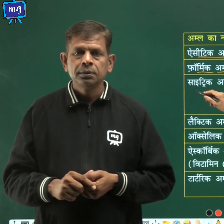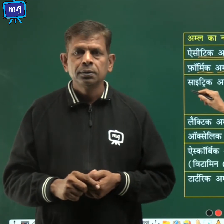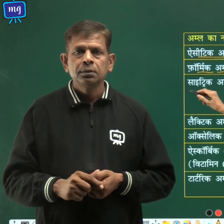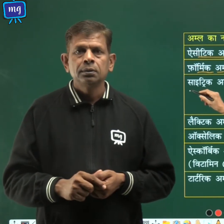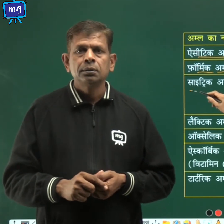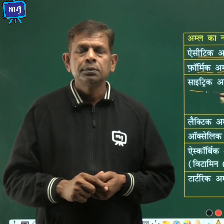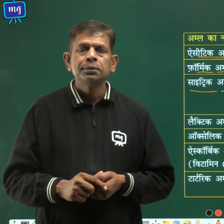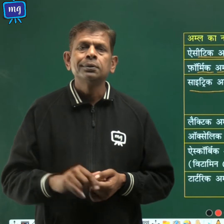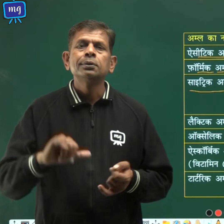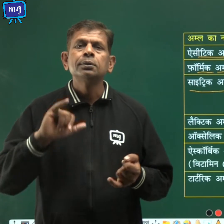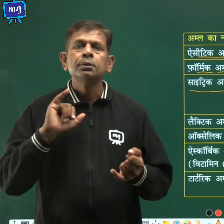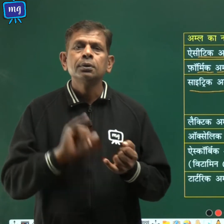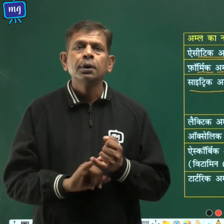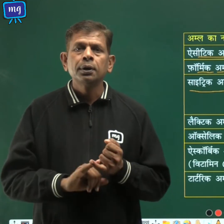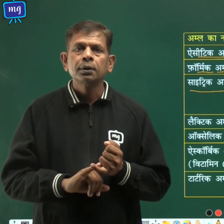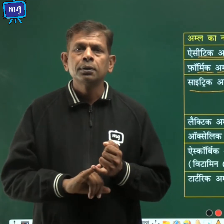साइट्रिक अम्ल